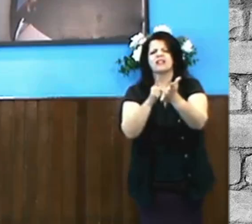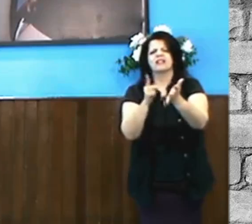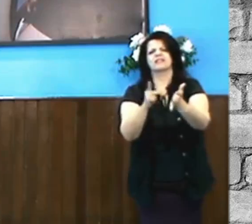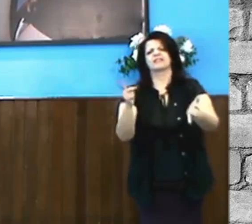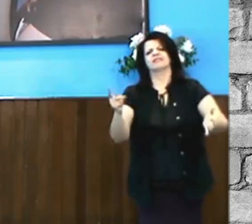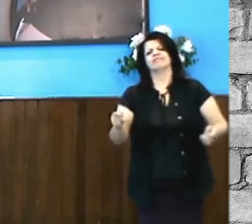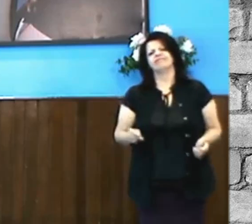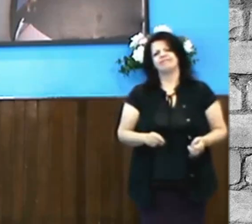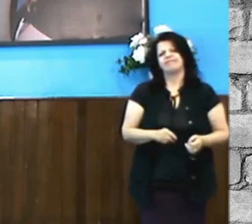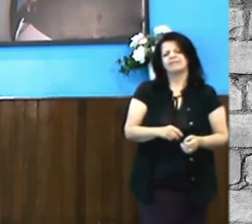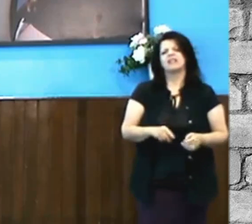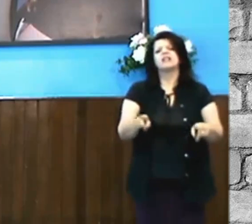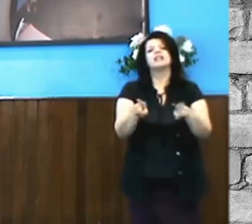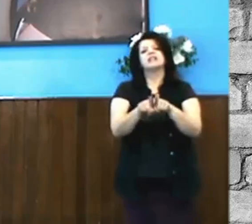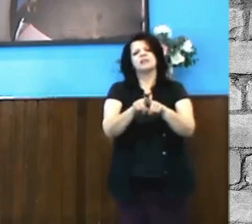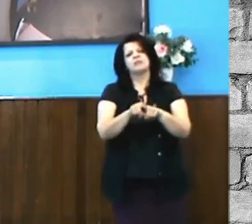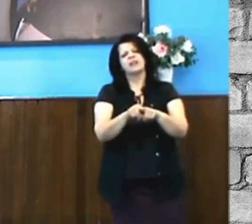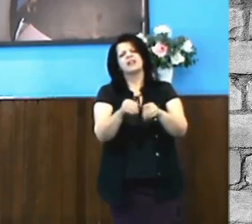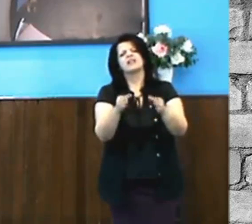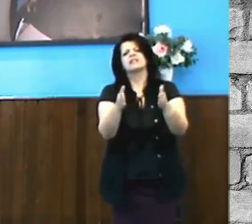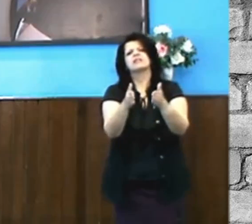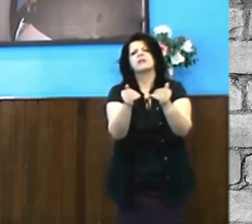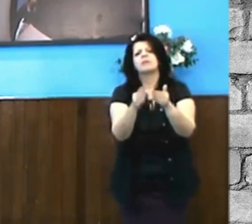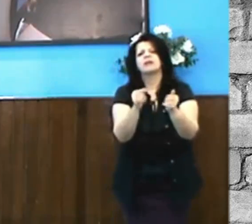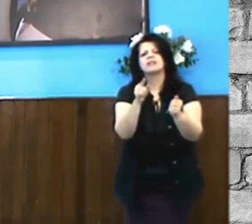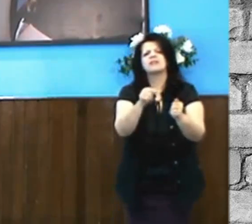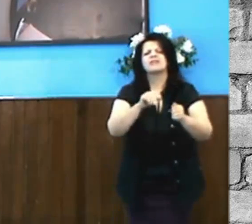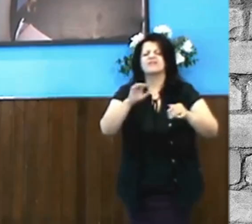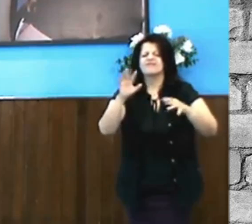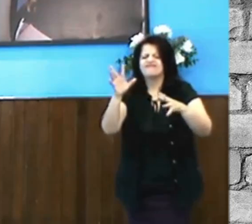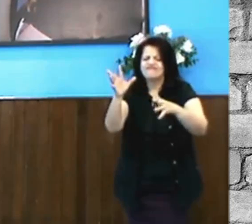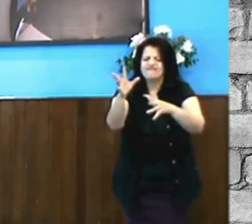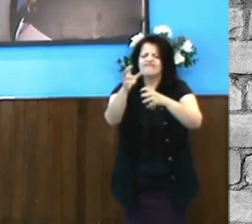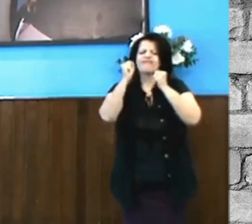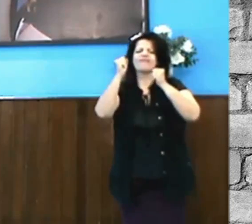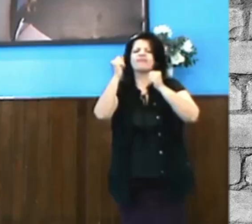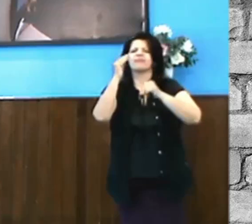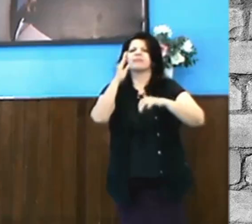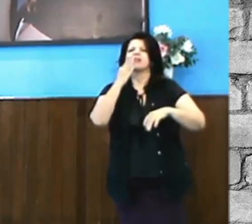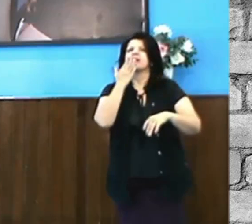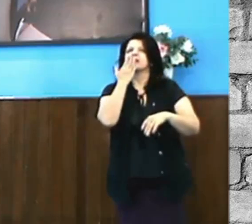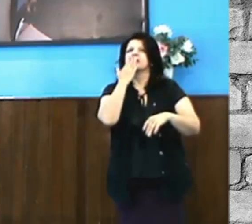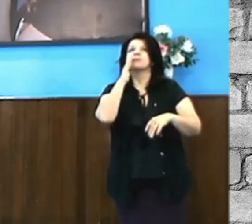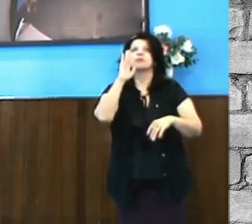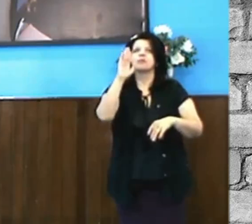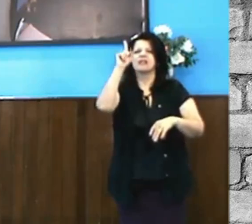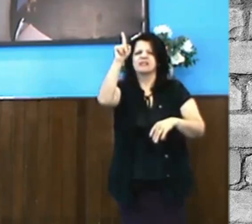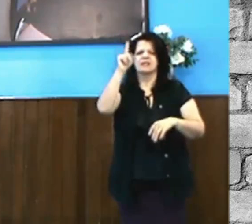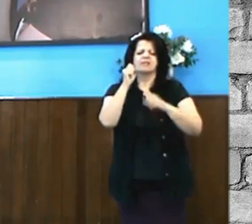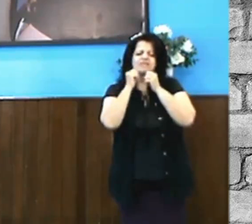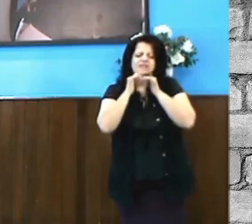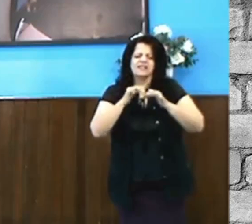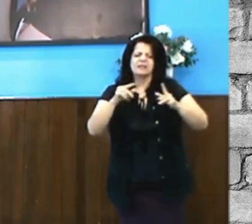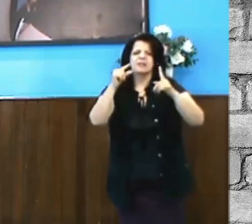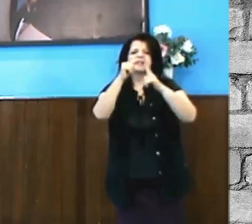Finalmente, eu te convido a se apropriar das promessas e das bênçãos da Escritura para que nós